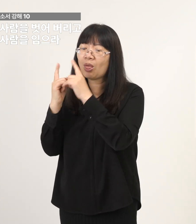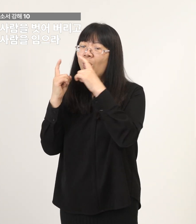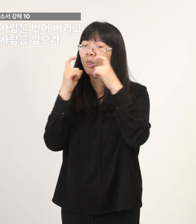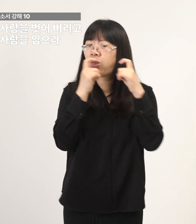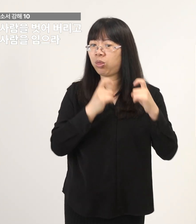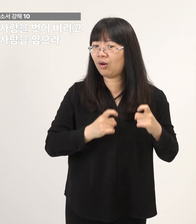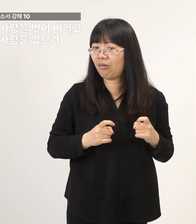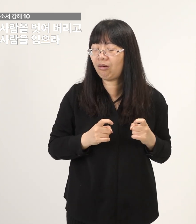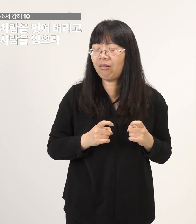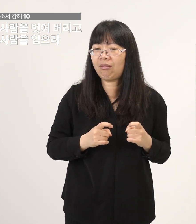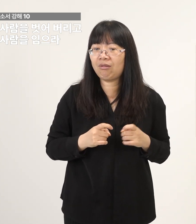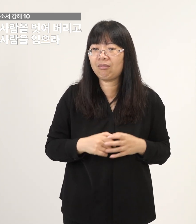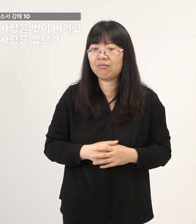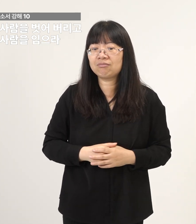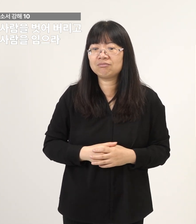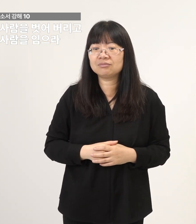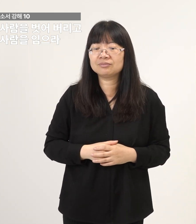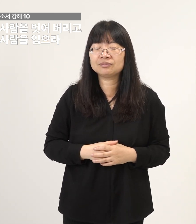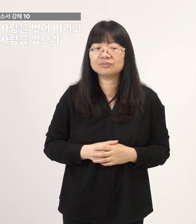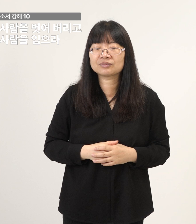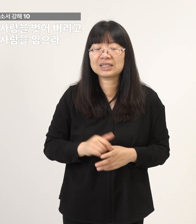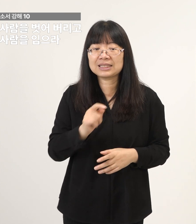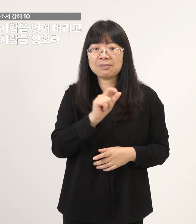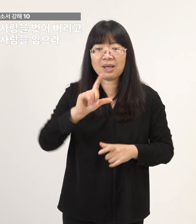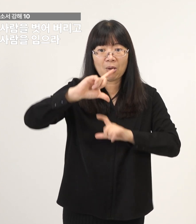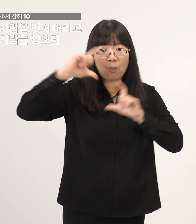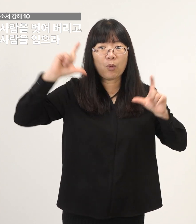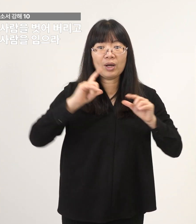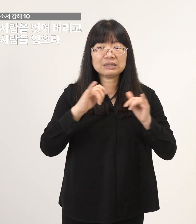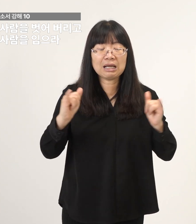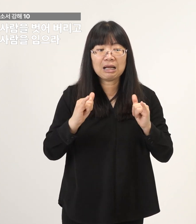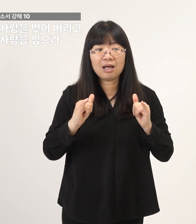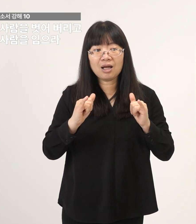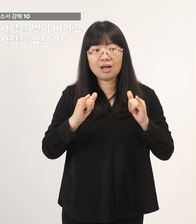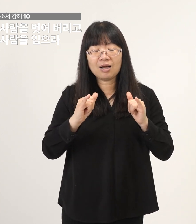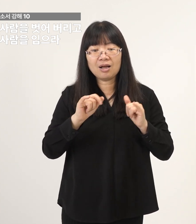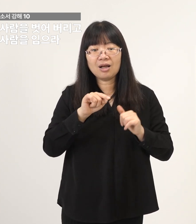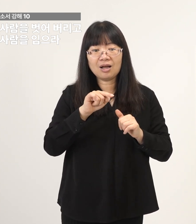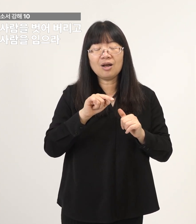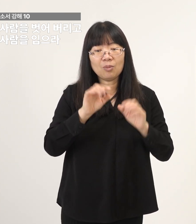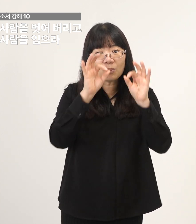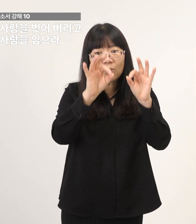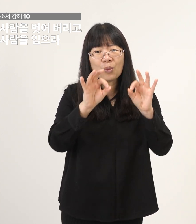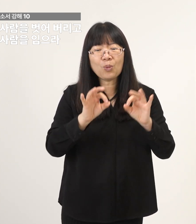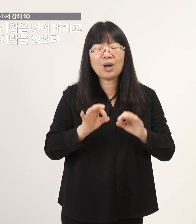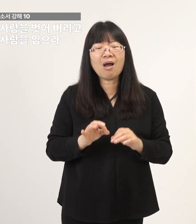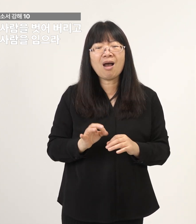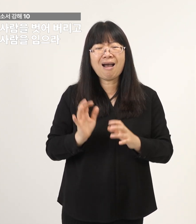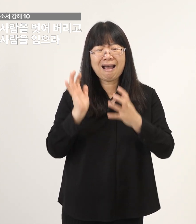만들고 왜 연예인들 가운데도 아주 혼란스러워하는 분들이 굉장히 많습니다.